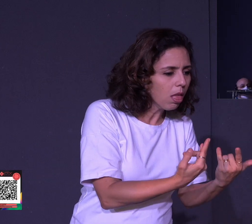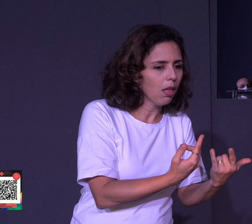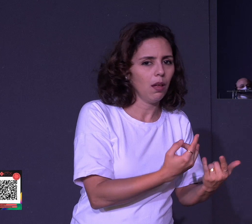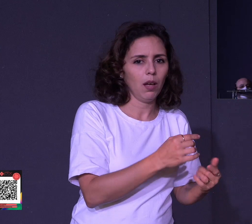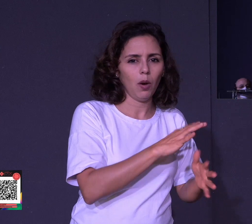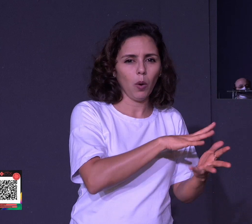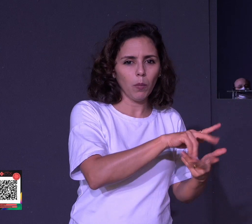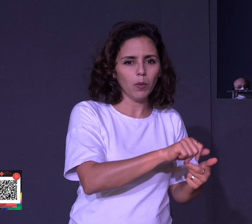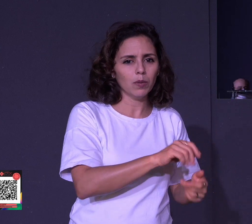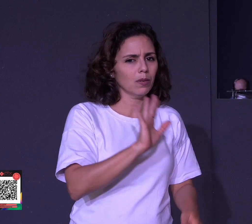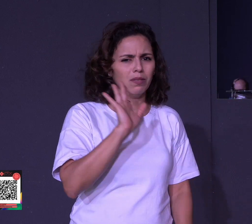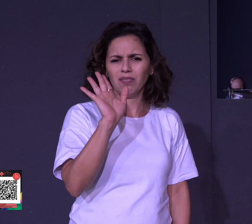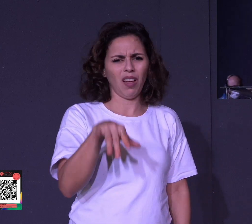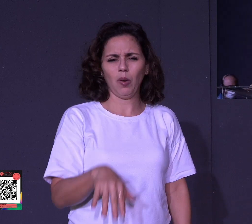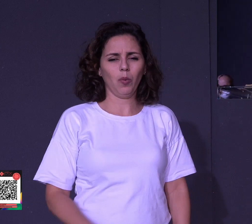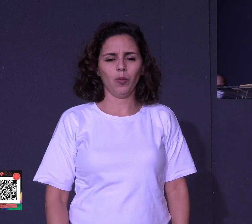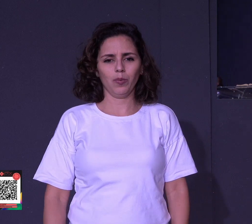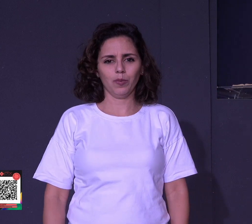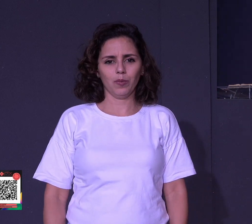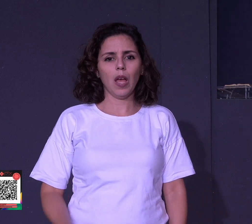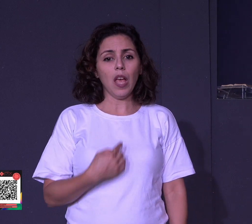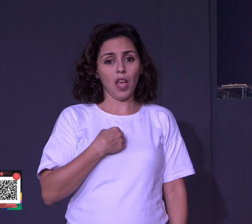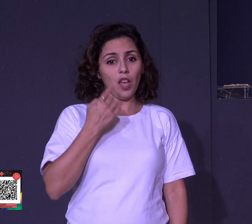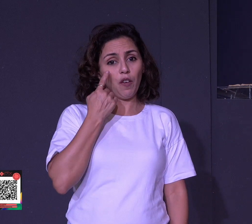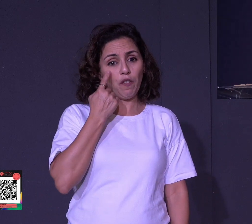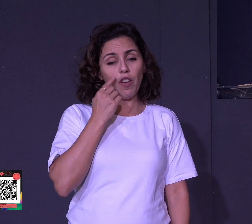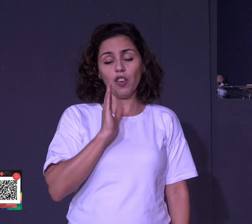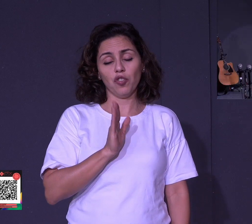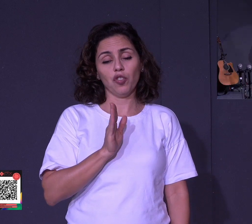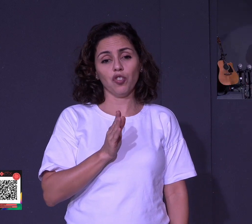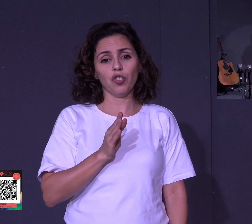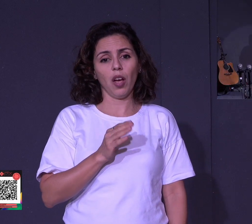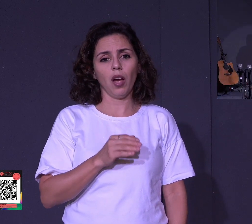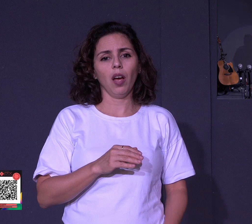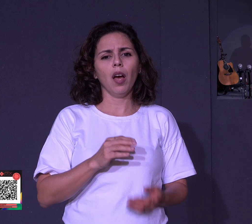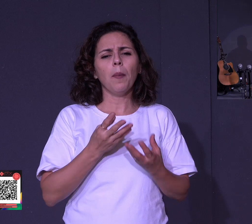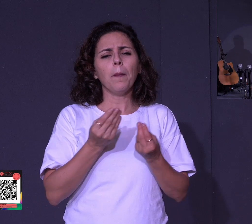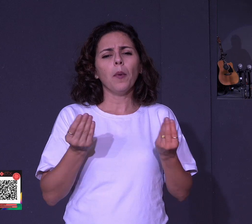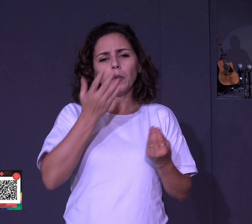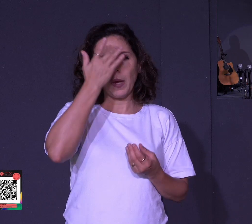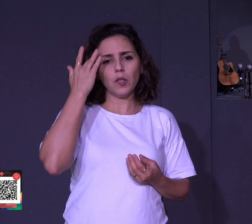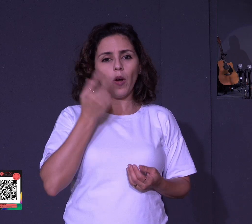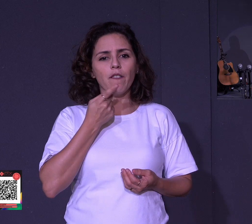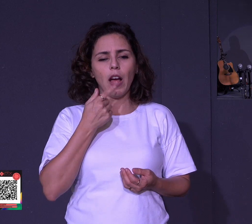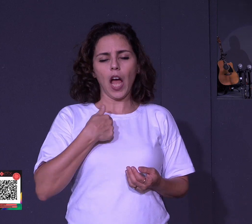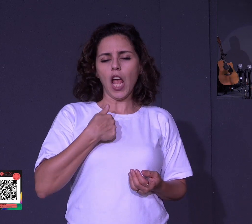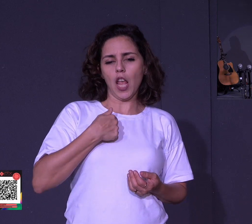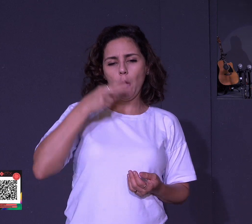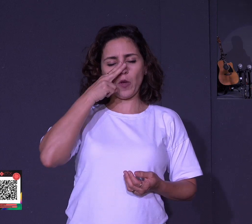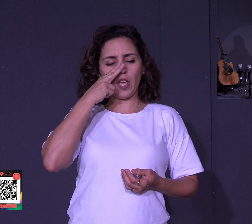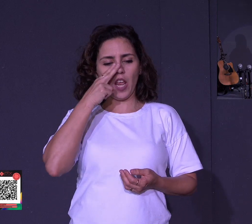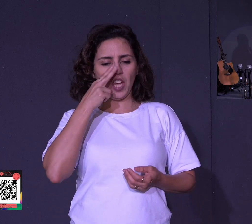Pegou a forma do mundo. A mente foi dominada. O Senhor quer